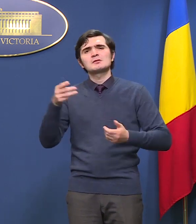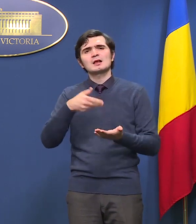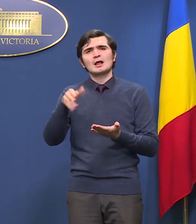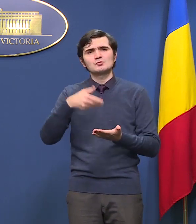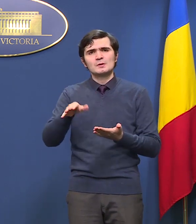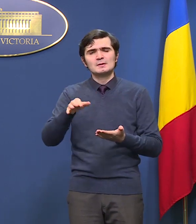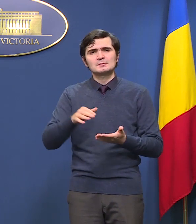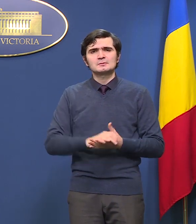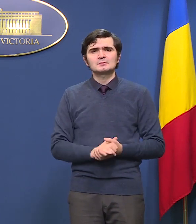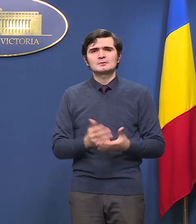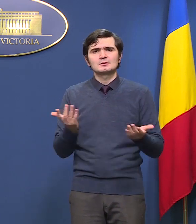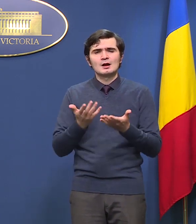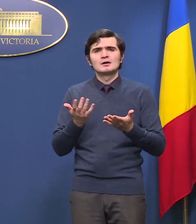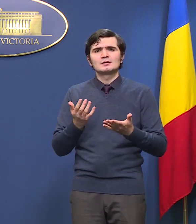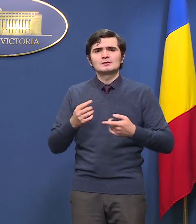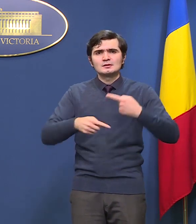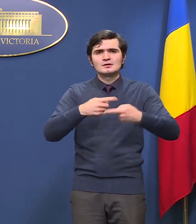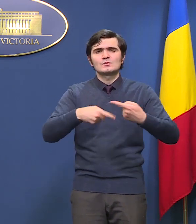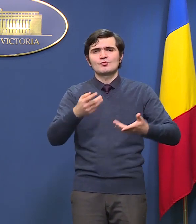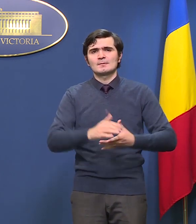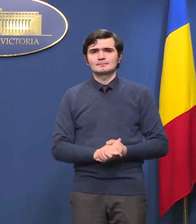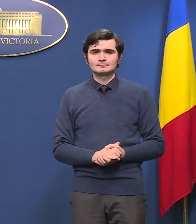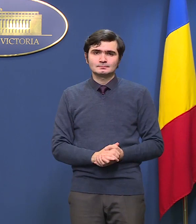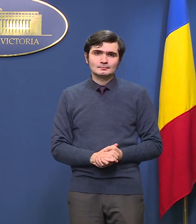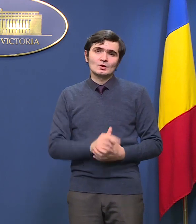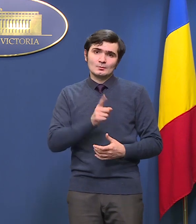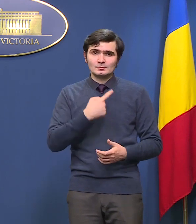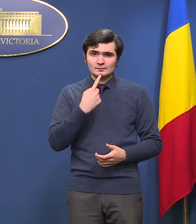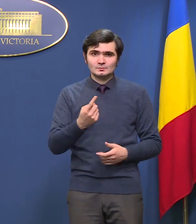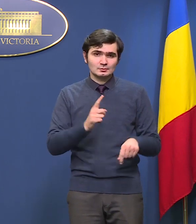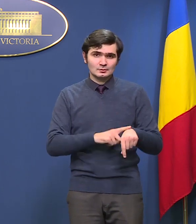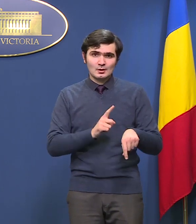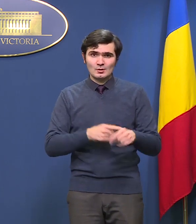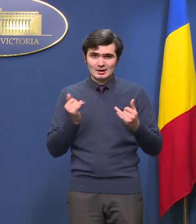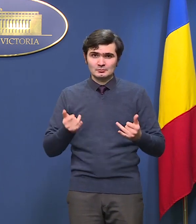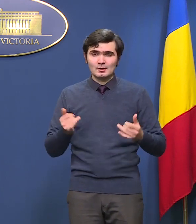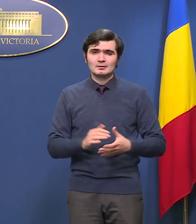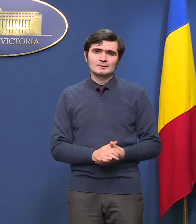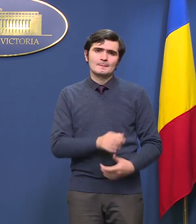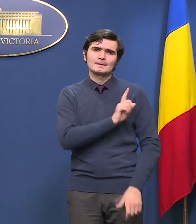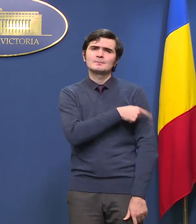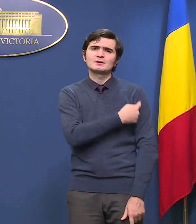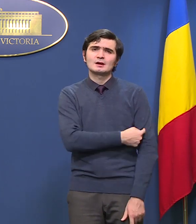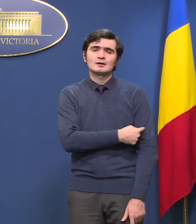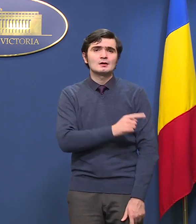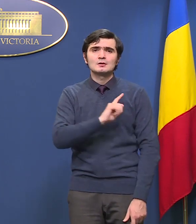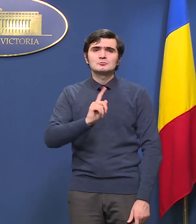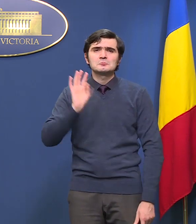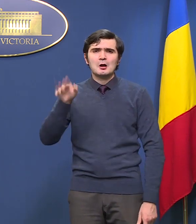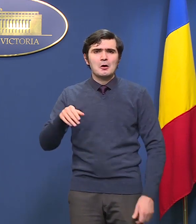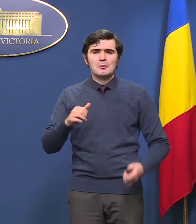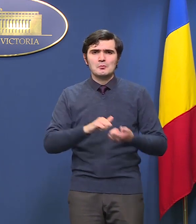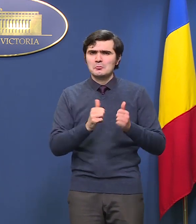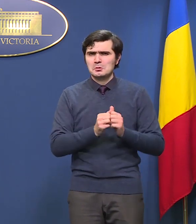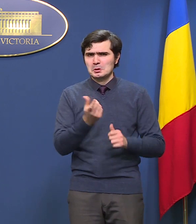cheltuieli care se desfășoară. Deci, practic, pot să vă spun că la ora actuală spitalele nu au probleme